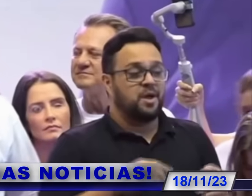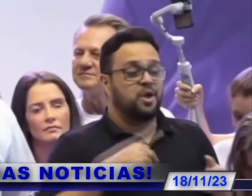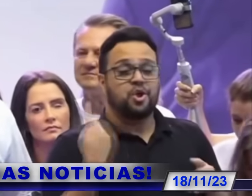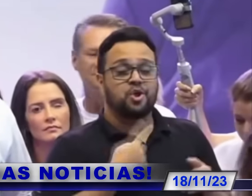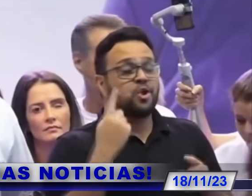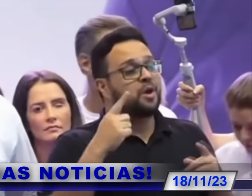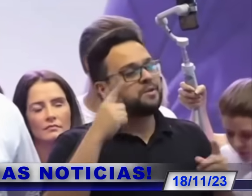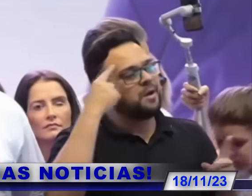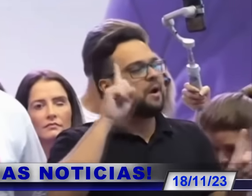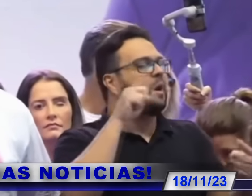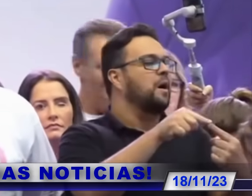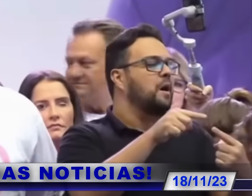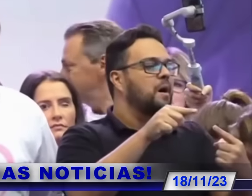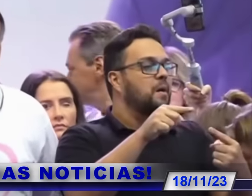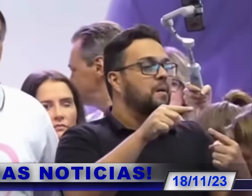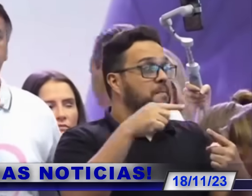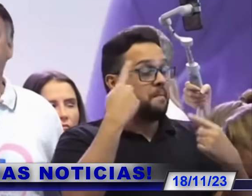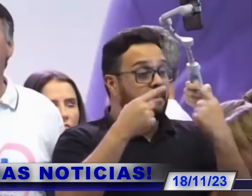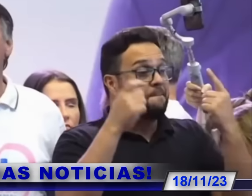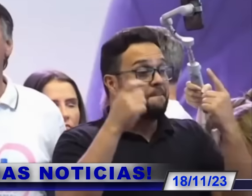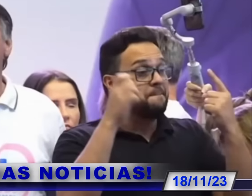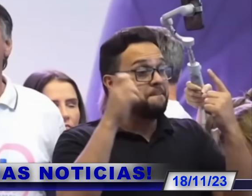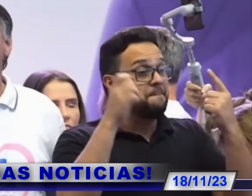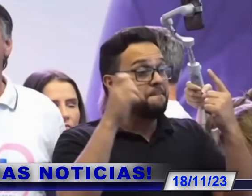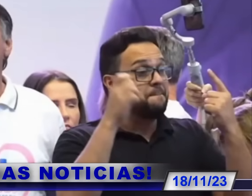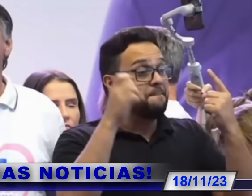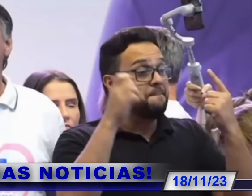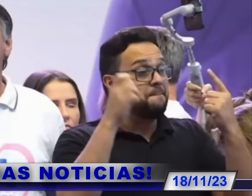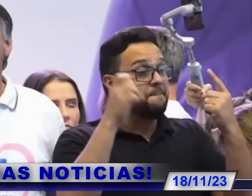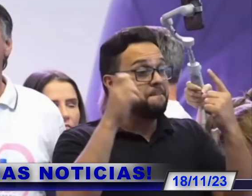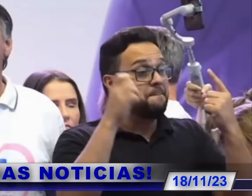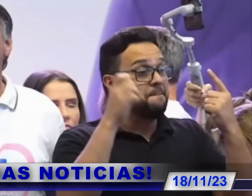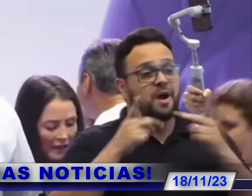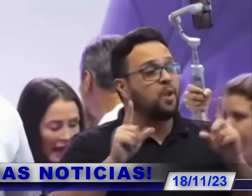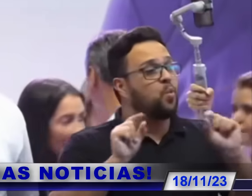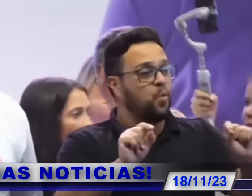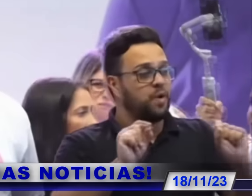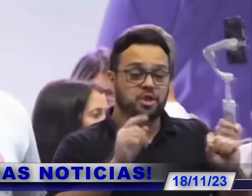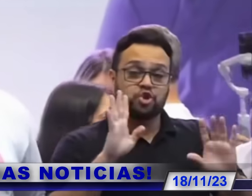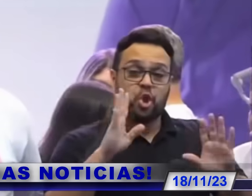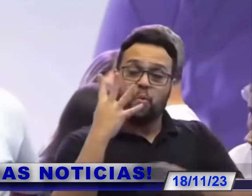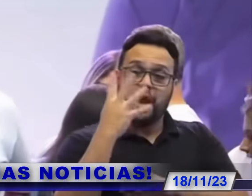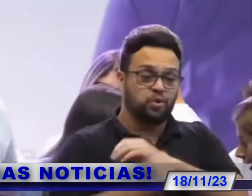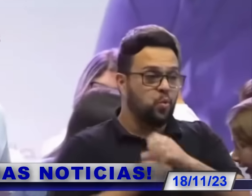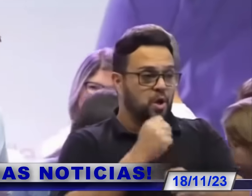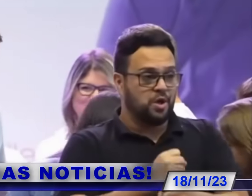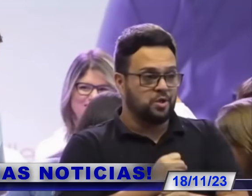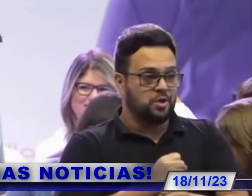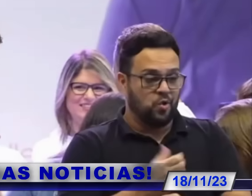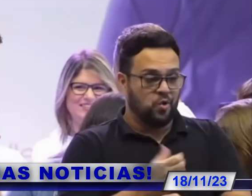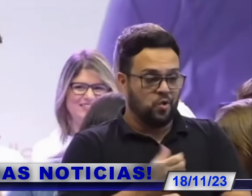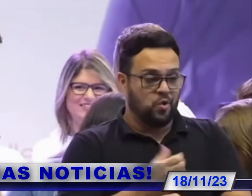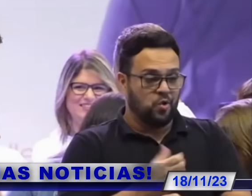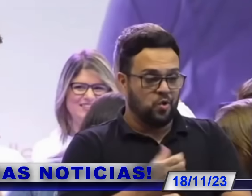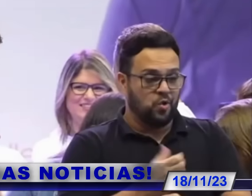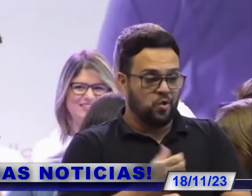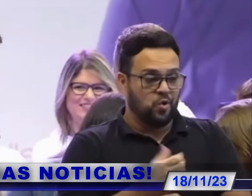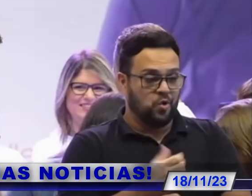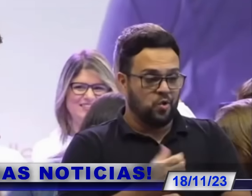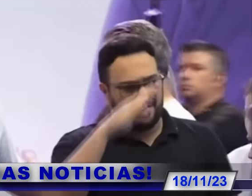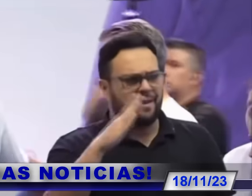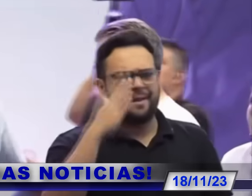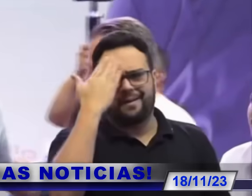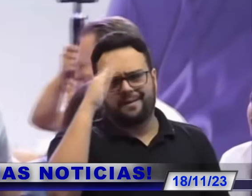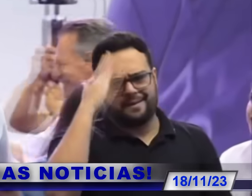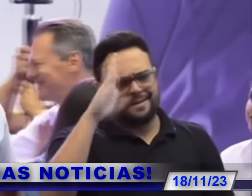o nosso Brasil. Costumo dizer que nesses 4 anos, juntos, passamos a